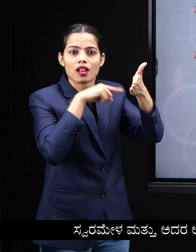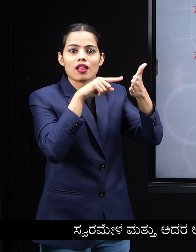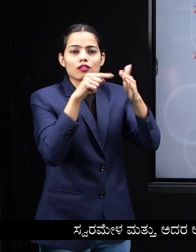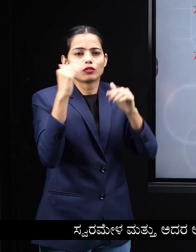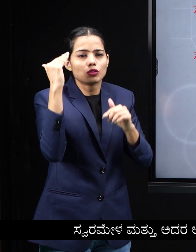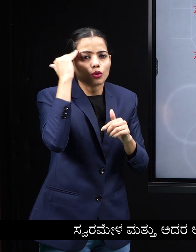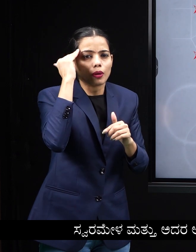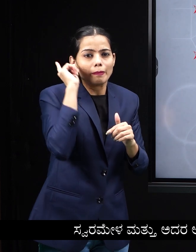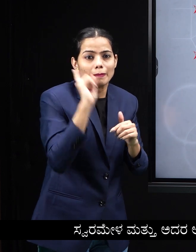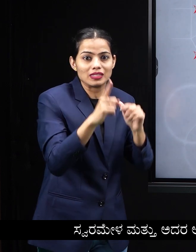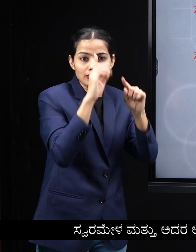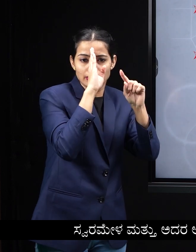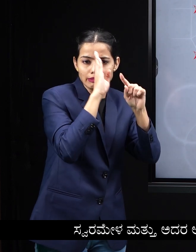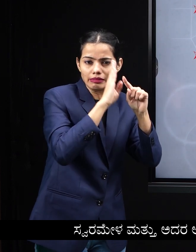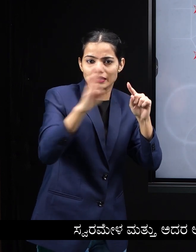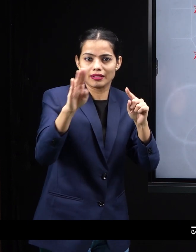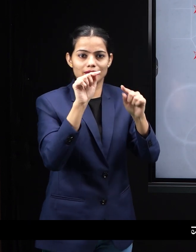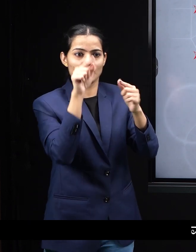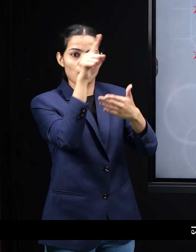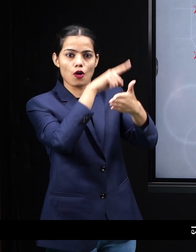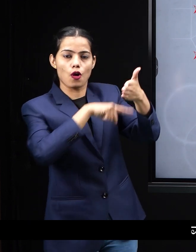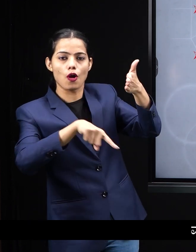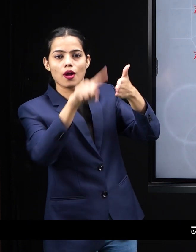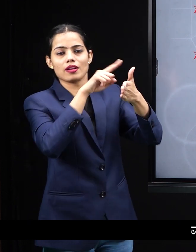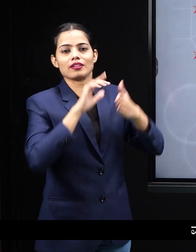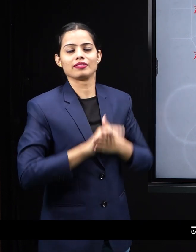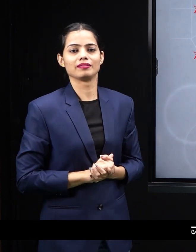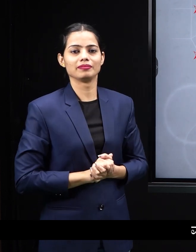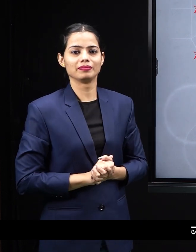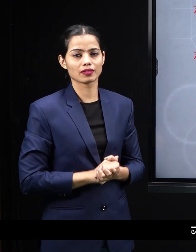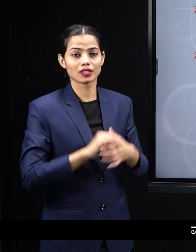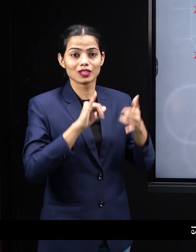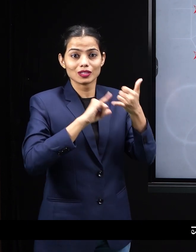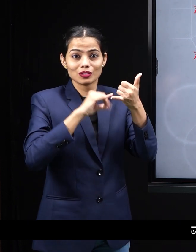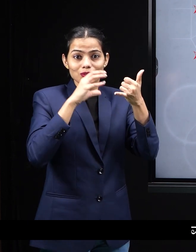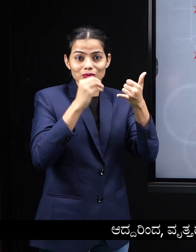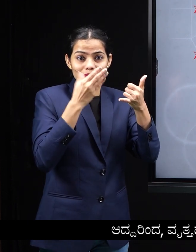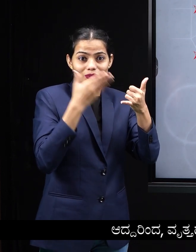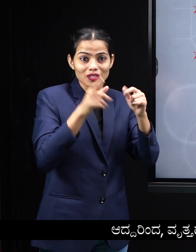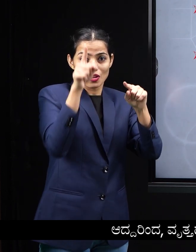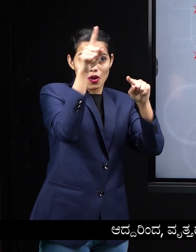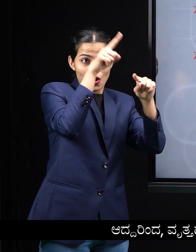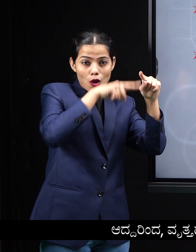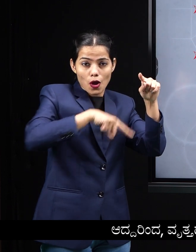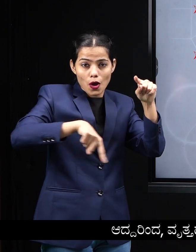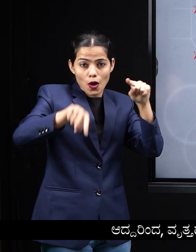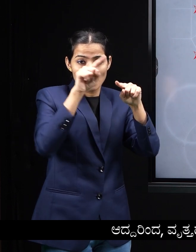ಗಡಿಯಲ್ಲಿ ಸಂಪರ್ಕಿಸುತ್ತದೆ. ಇದನ್ನು ವೃತ್ತದ ವ್ಯಾಸ ಎಂದು ಕರೆಯಲಾಗುತ್ತದೆ. ಆದ್ದರಿಂದ ವೃತ್ತದಲ್ಲಿ